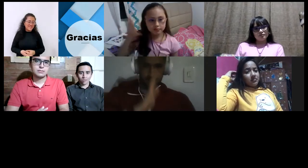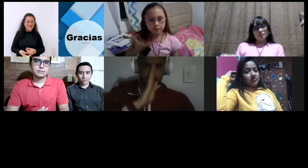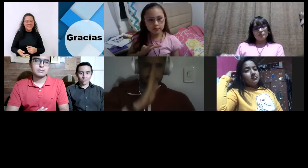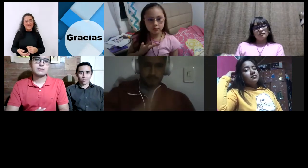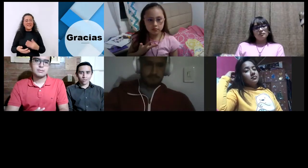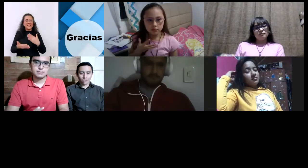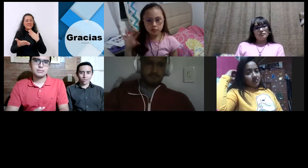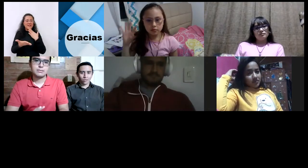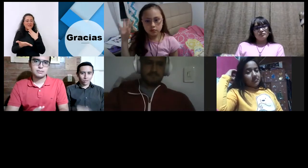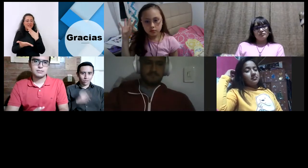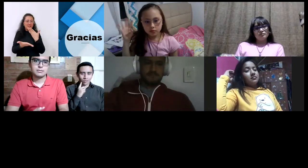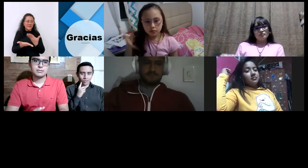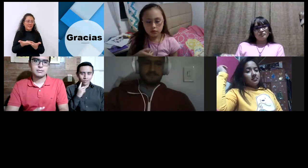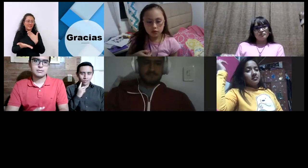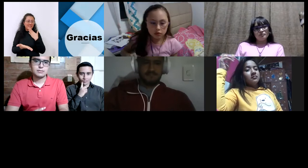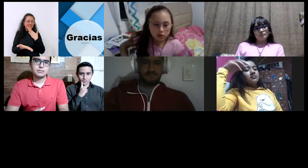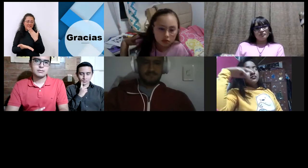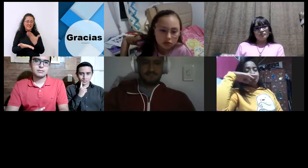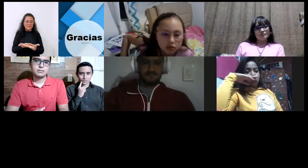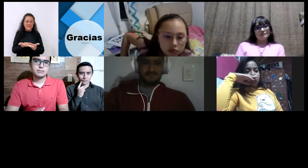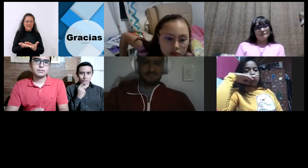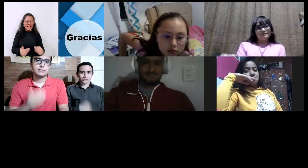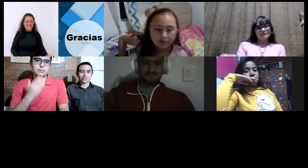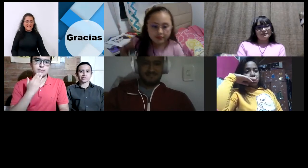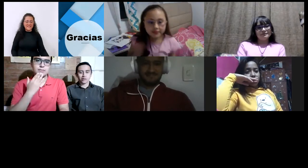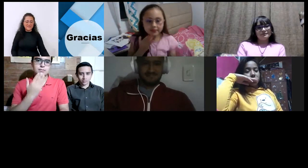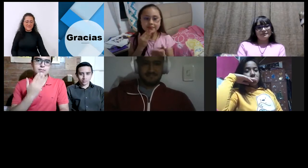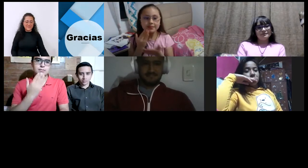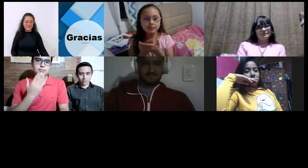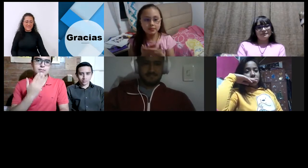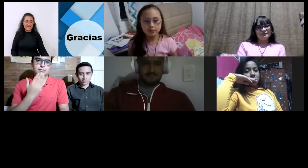Entonces, algo interesante. Viene, gracias.